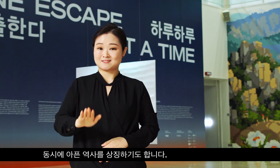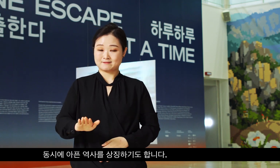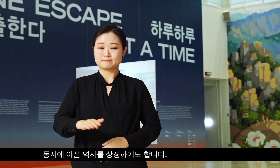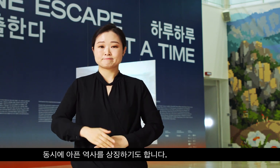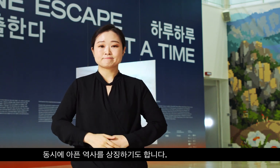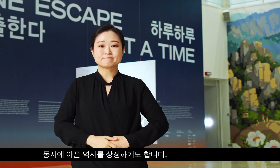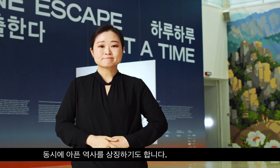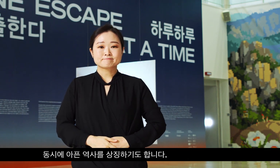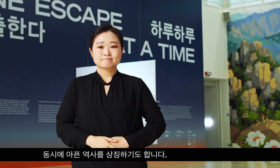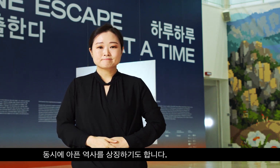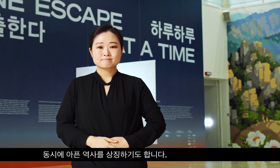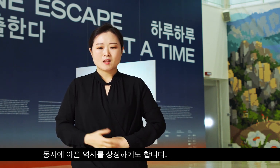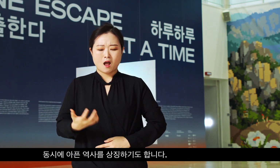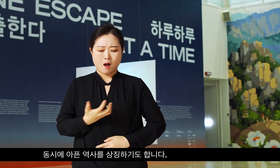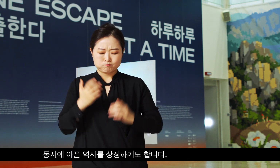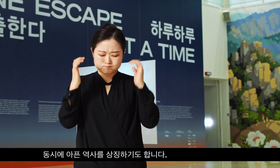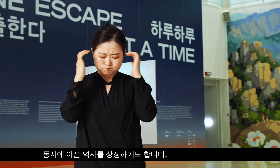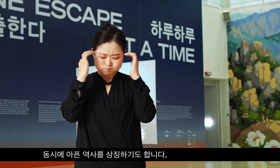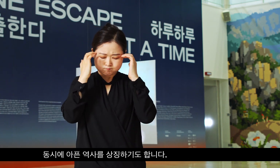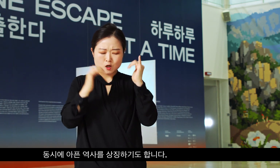동시에 아픈 역사를 상징하기도 합니다.